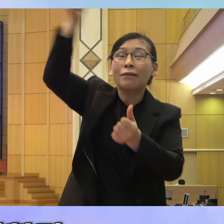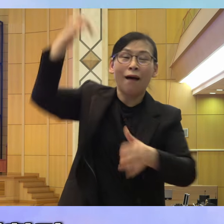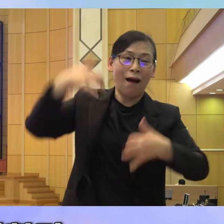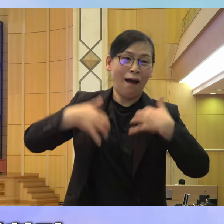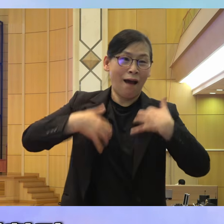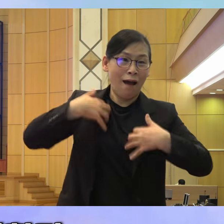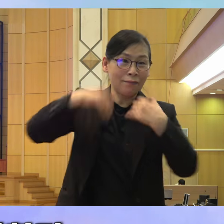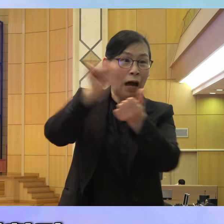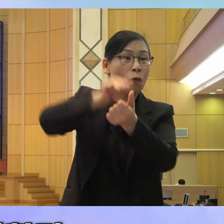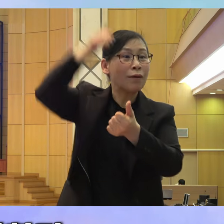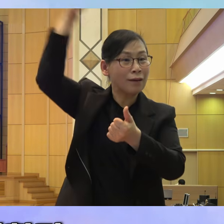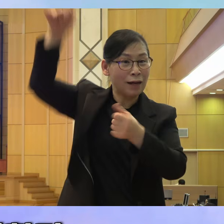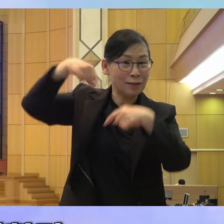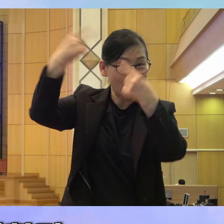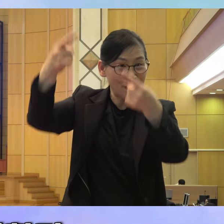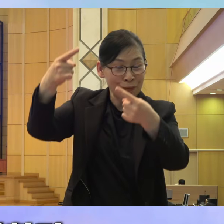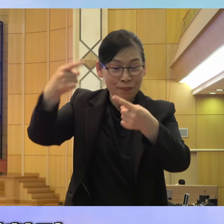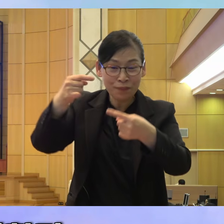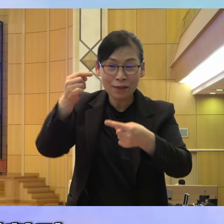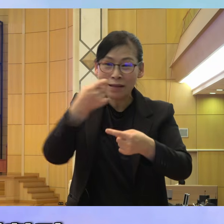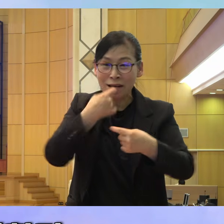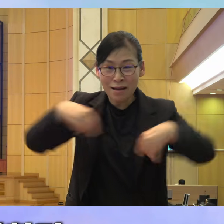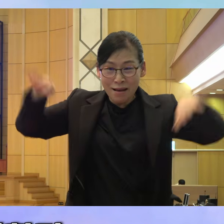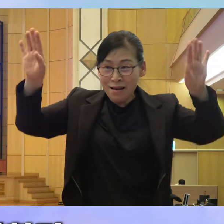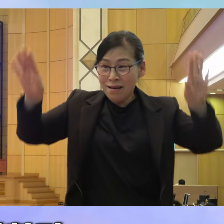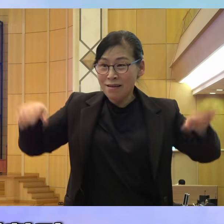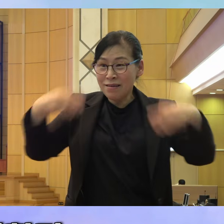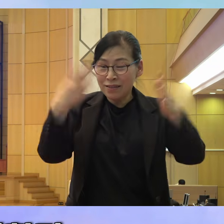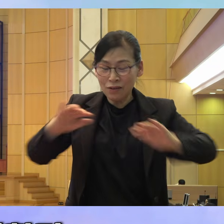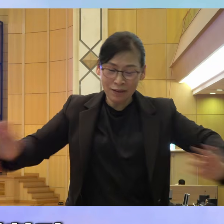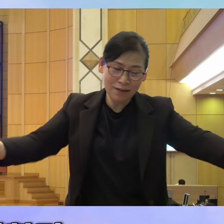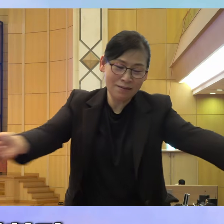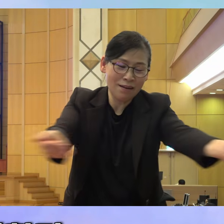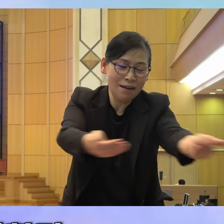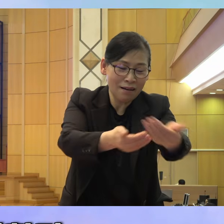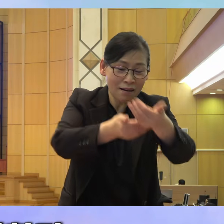말이죠. 거지가 죽어 천사들에게